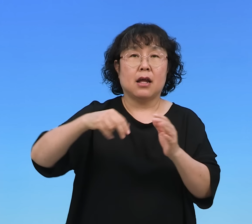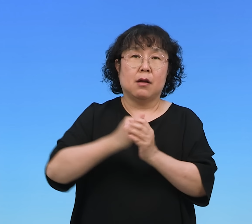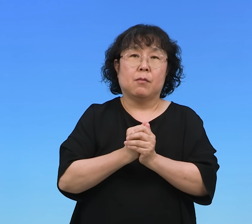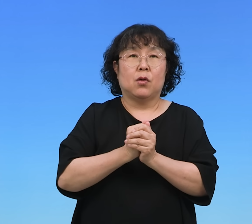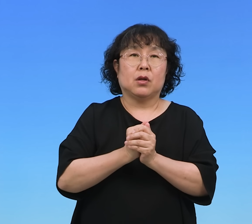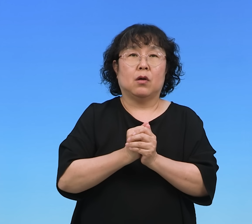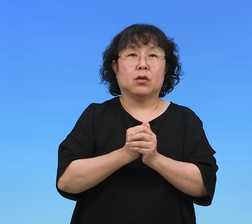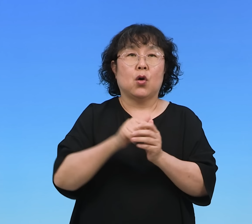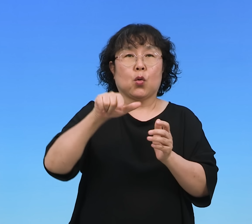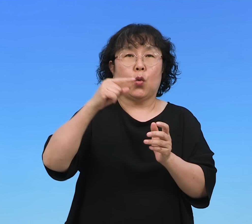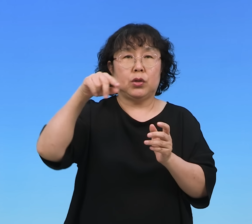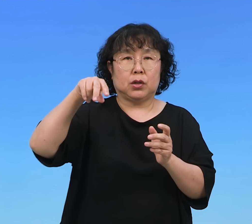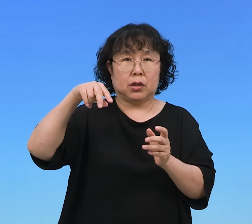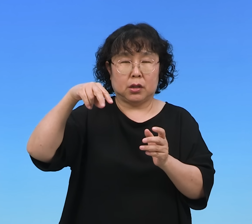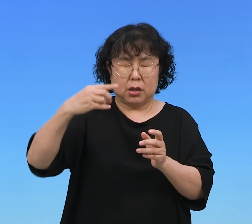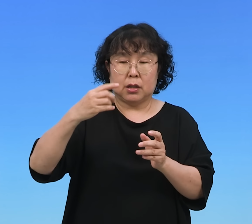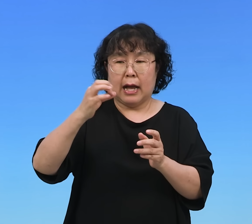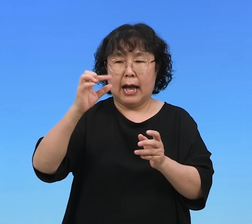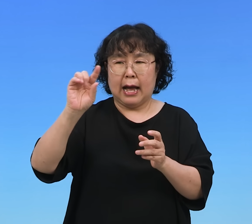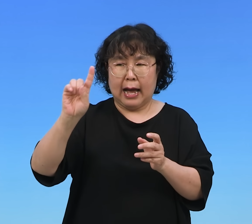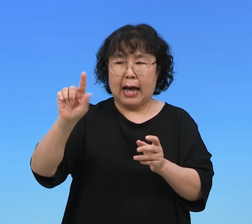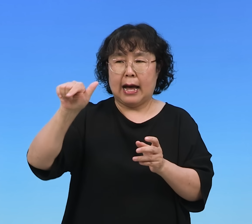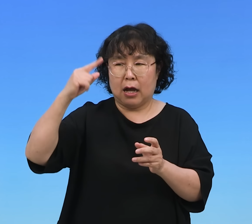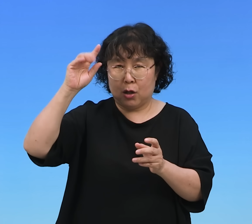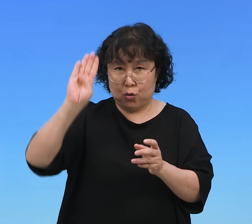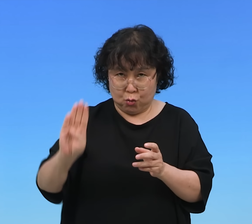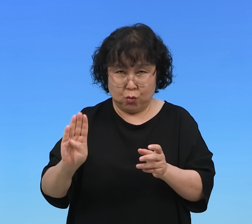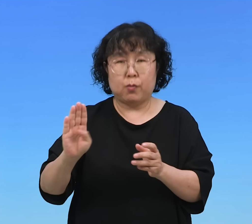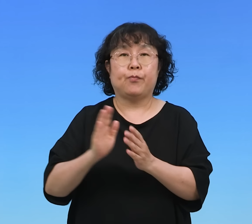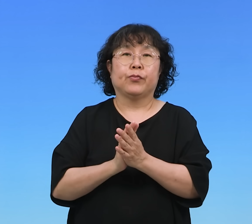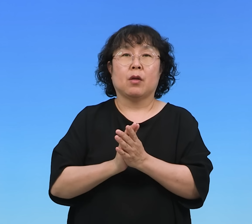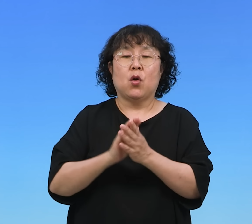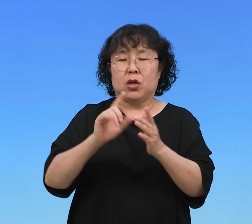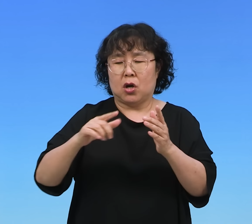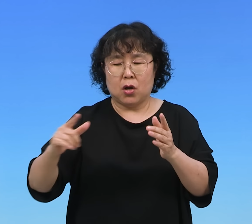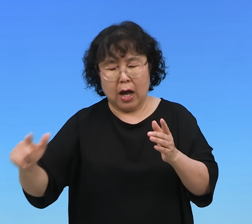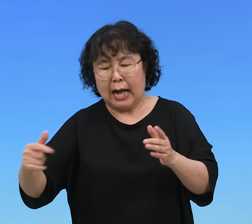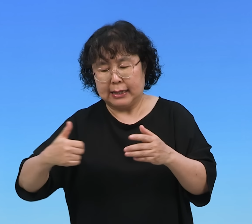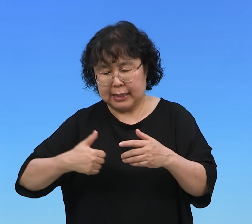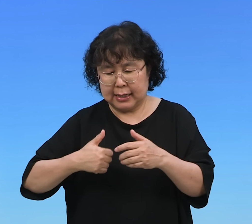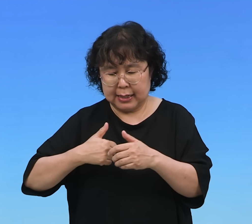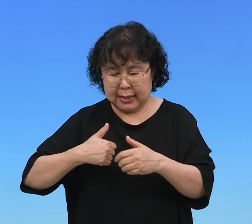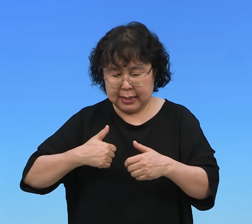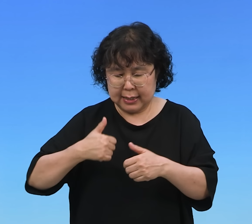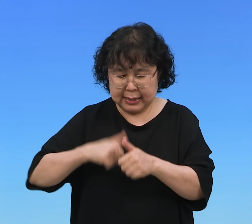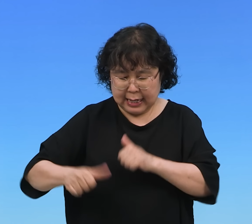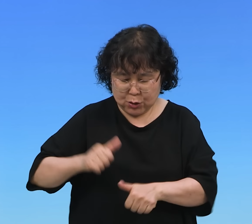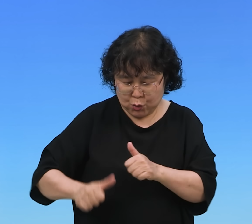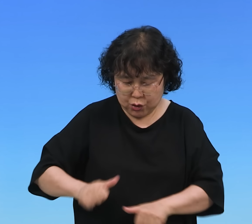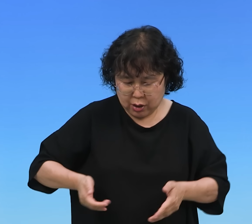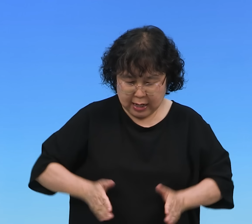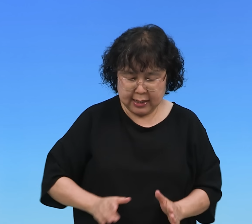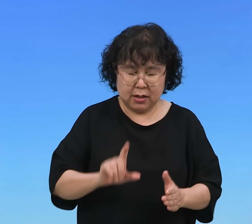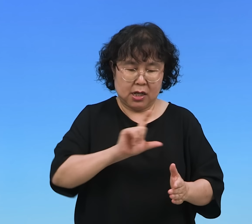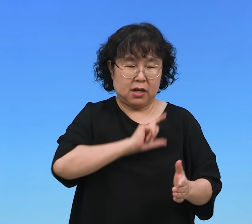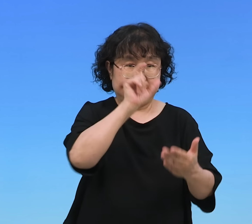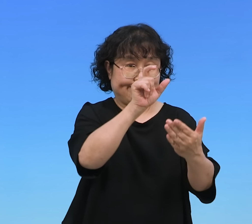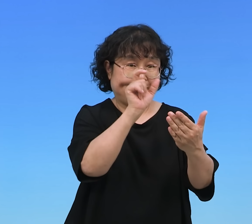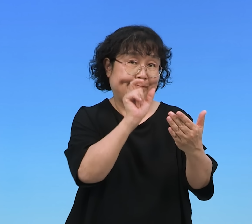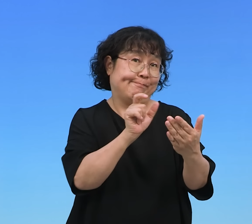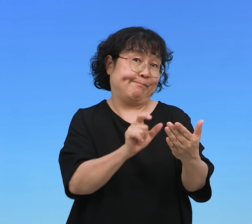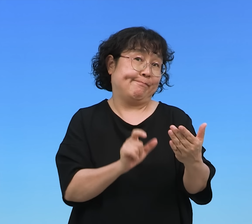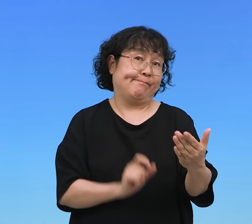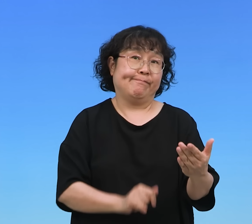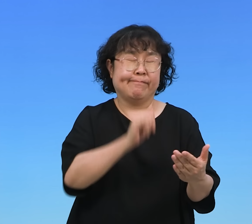에드난이며 고스는 아눅과 소베바와 하룸의 아들 아하헬 종족들을 낳았으며, 이름이 쭉 나오잖아요. 그리고